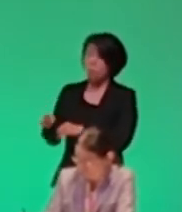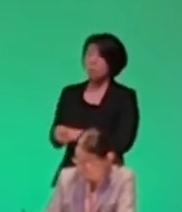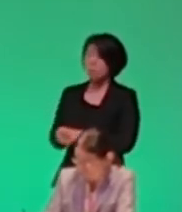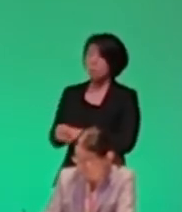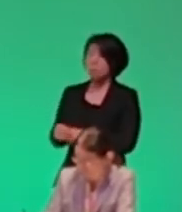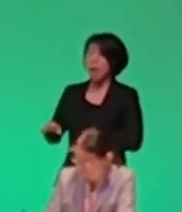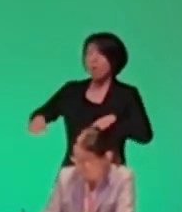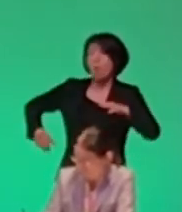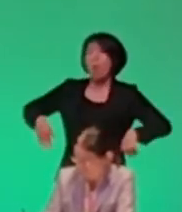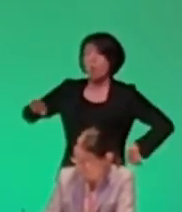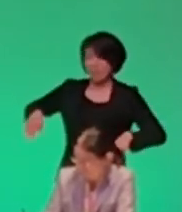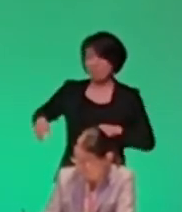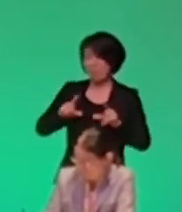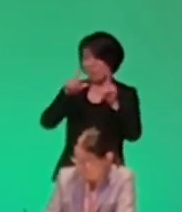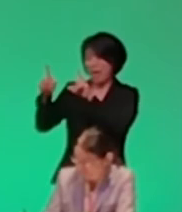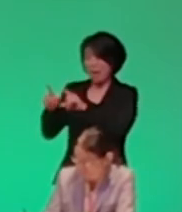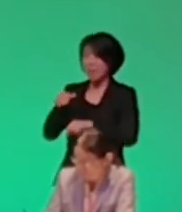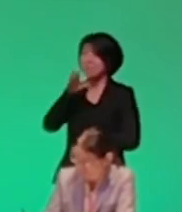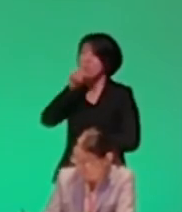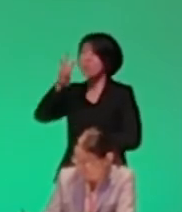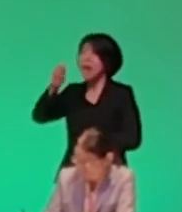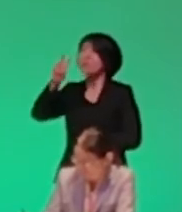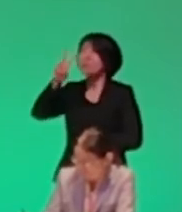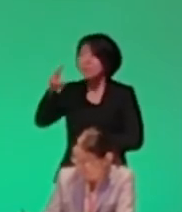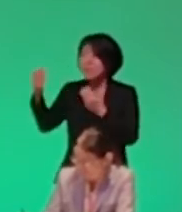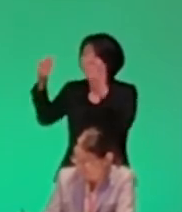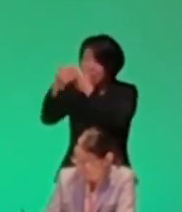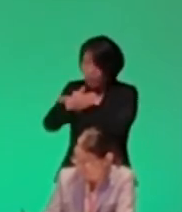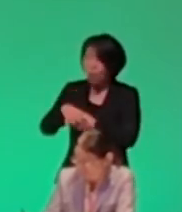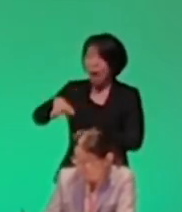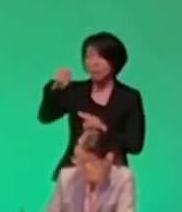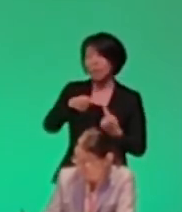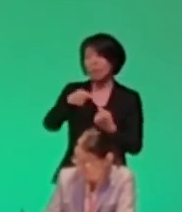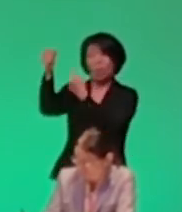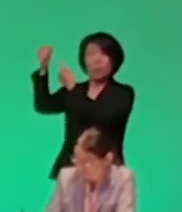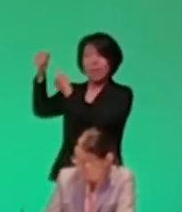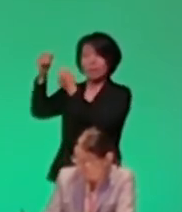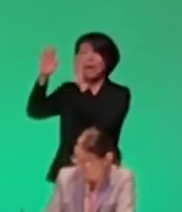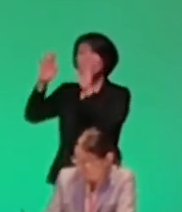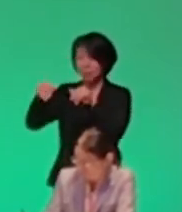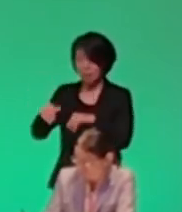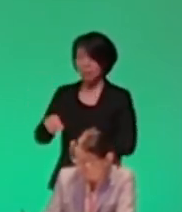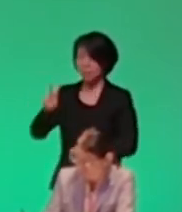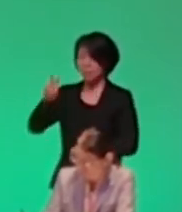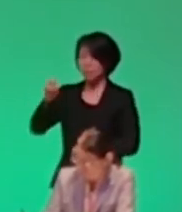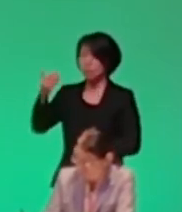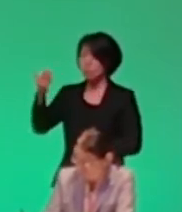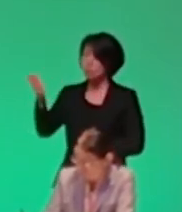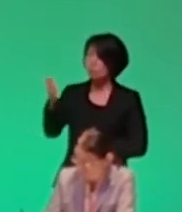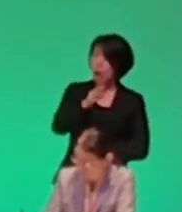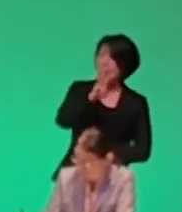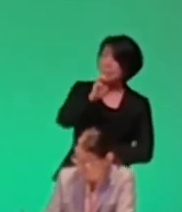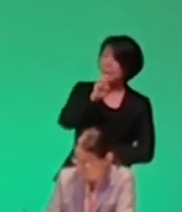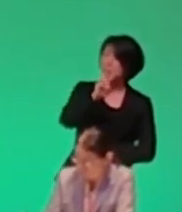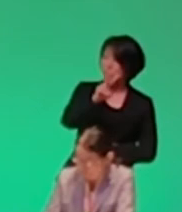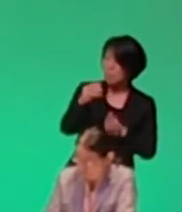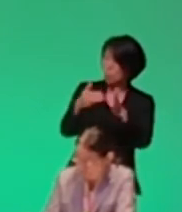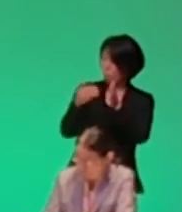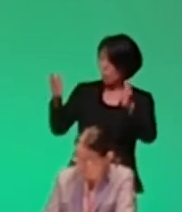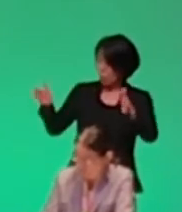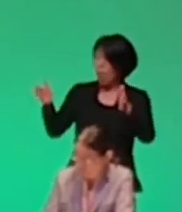人してたわけですね。それで32で初当選をしたんですが、29から32までの